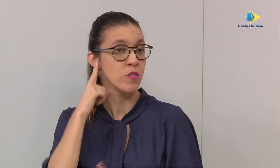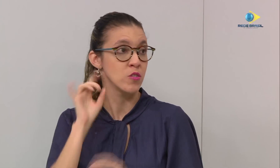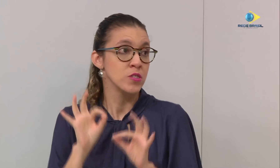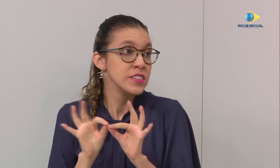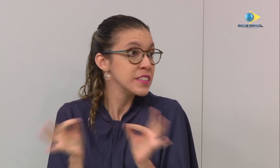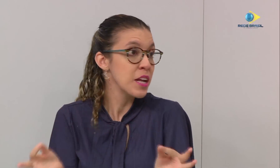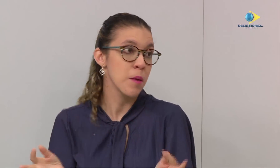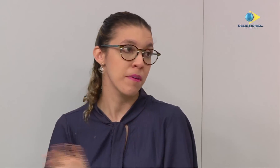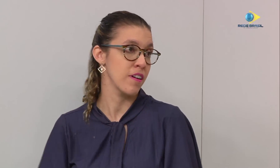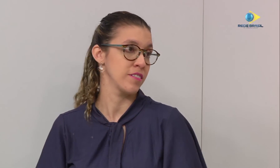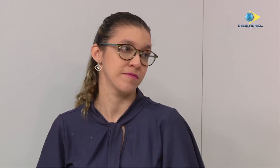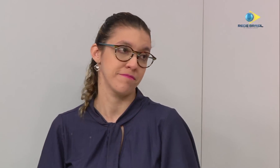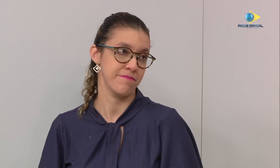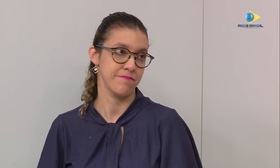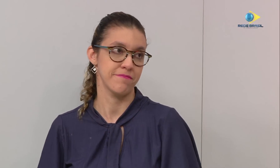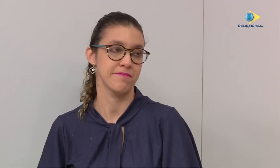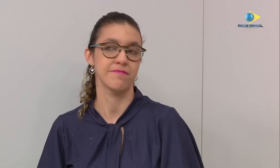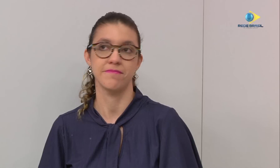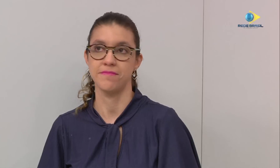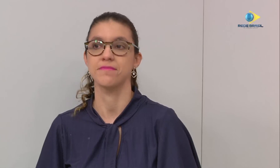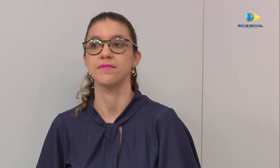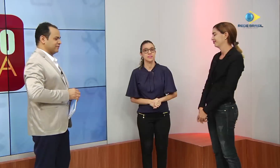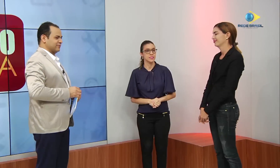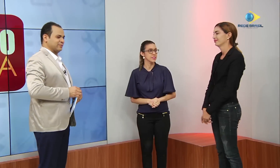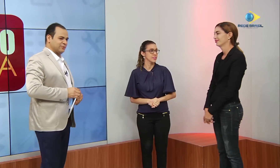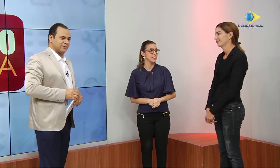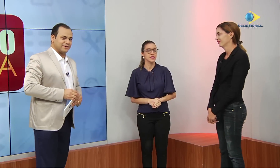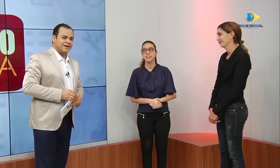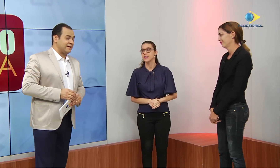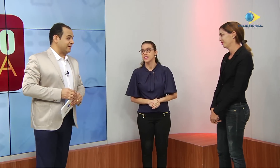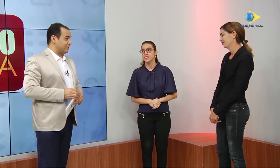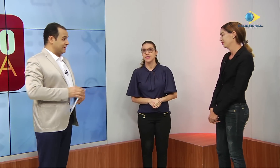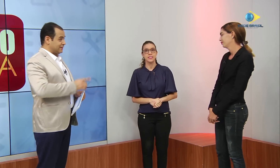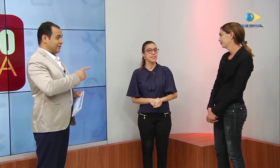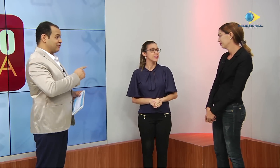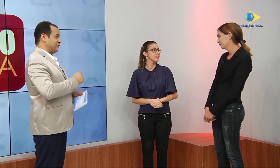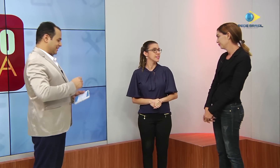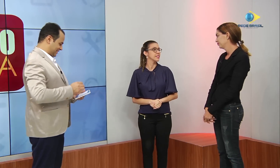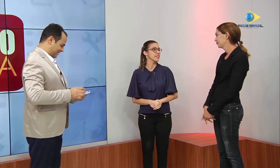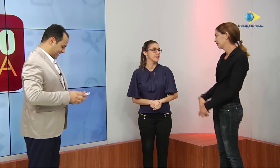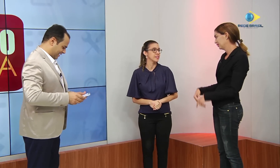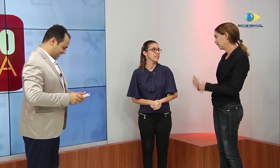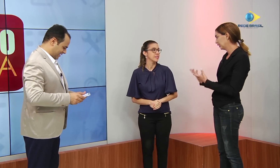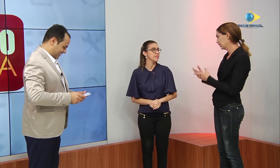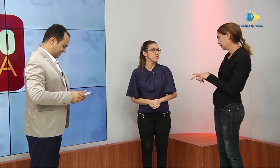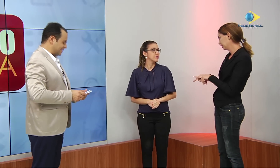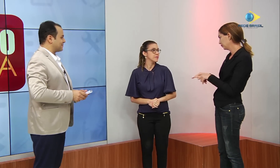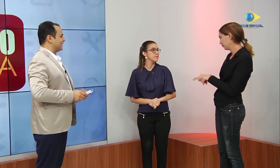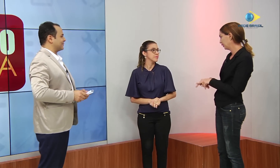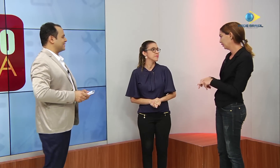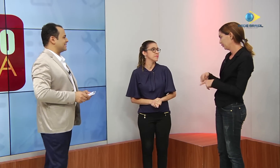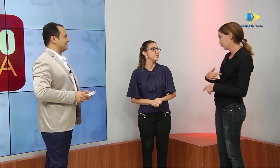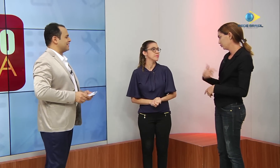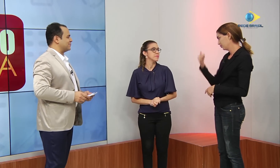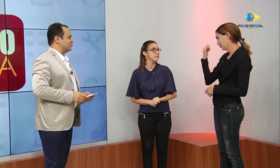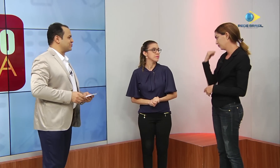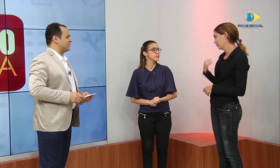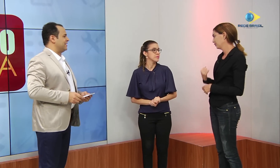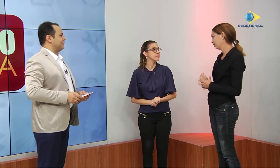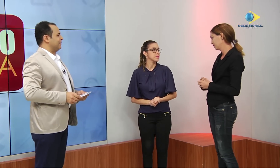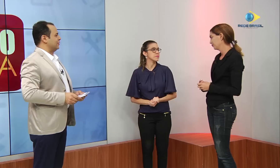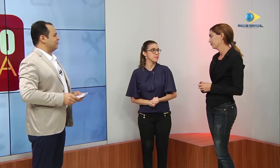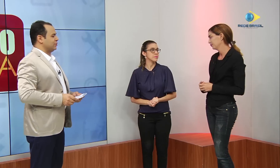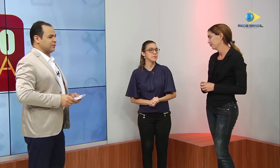é igual. Perfeito, perfeito, perfeito. Muito bem. Eu queria também ouvir aqui a Isabela, Isabela